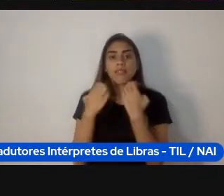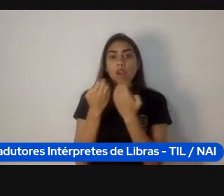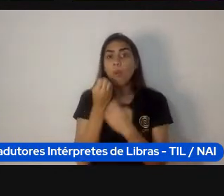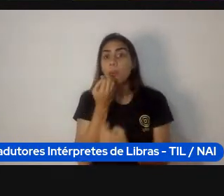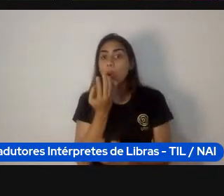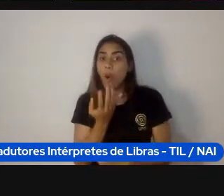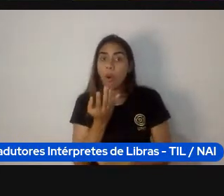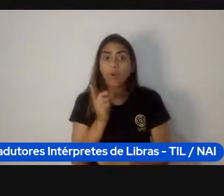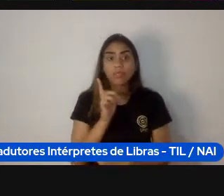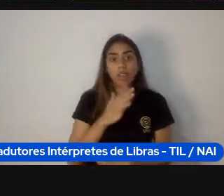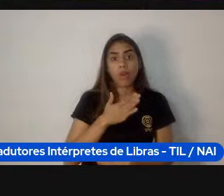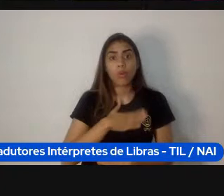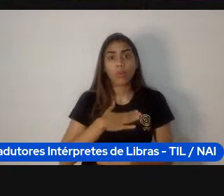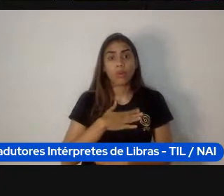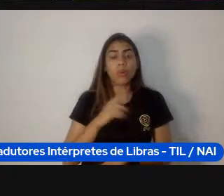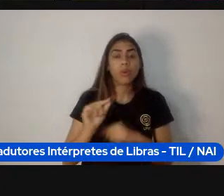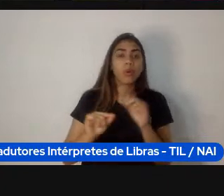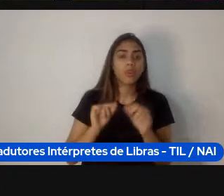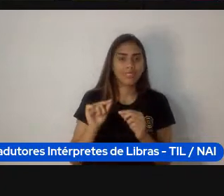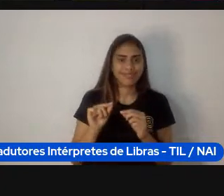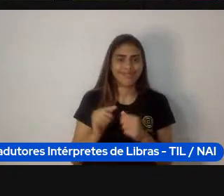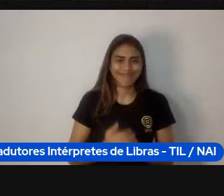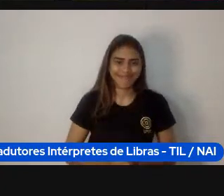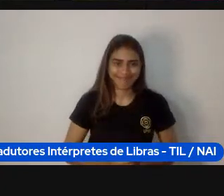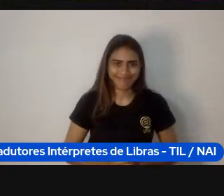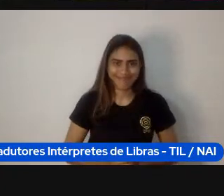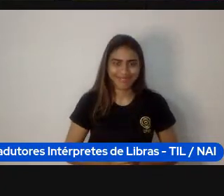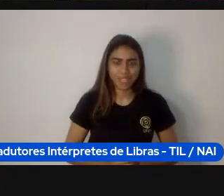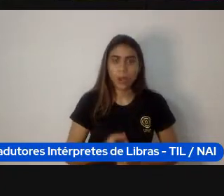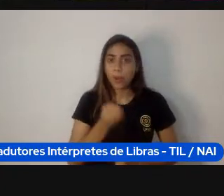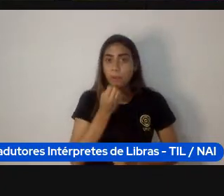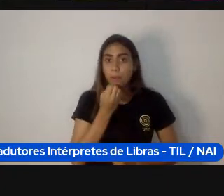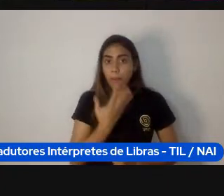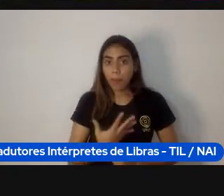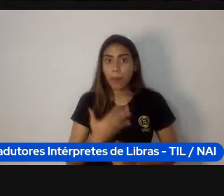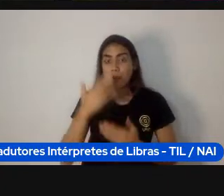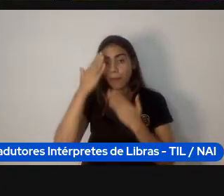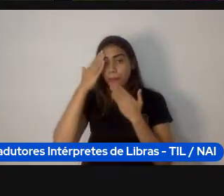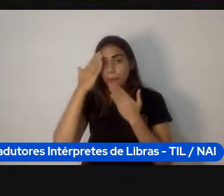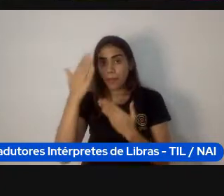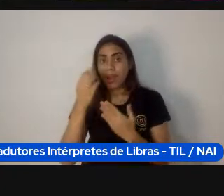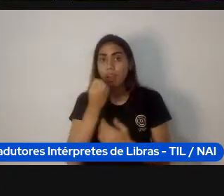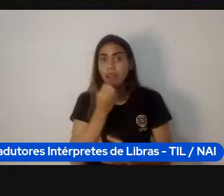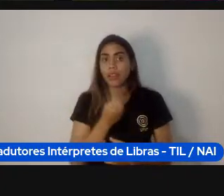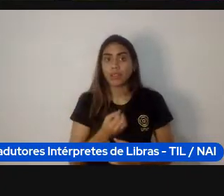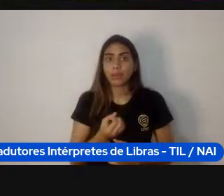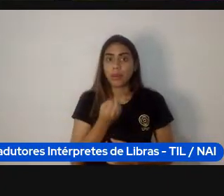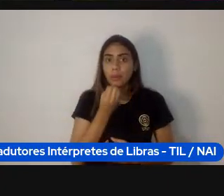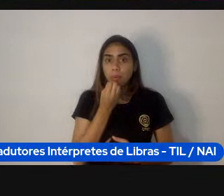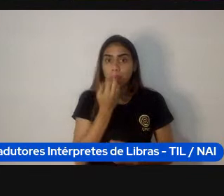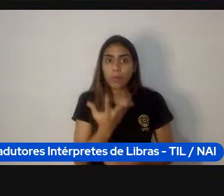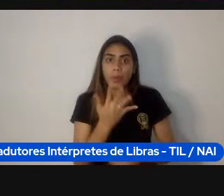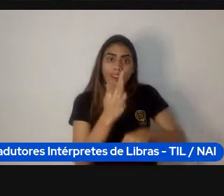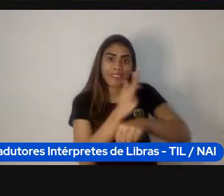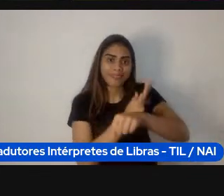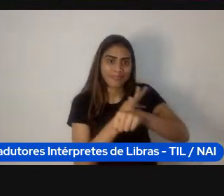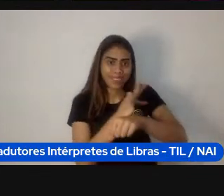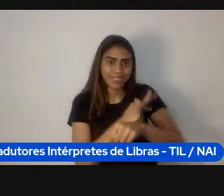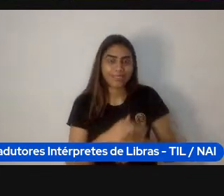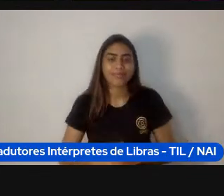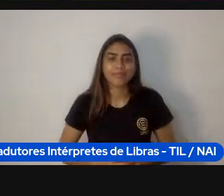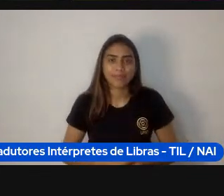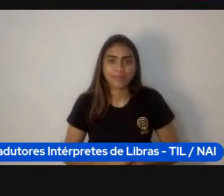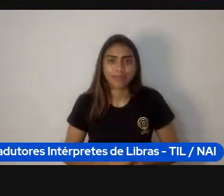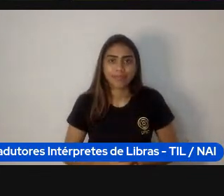obrigada a todos e boas férias. E queria lembrar também, agradecer a PRAE, porque esse projeto aconteceu por conta do